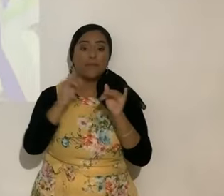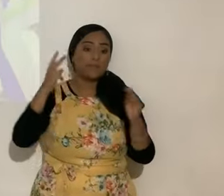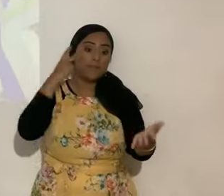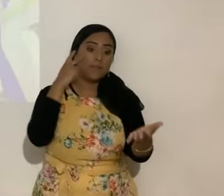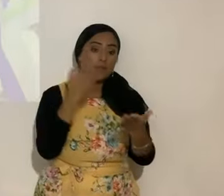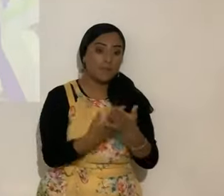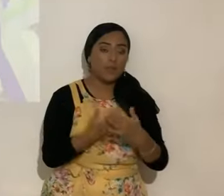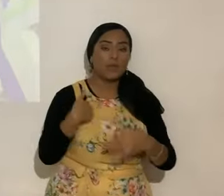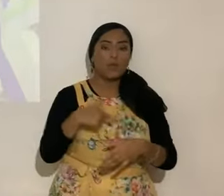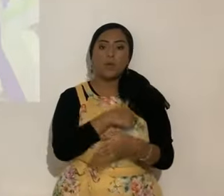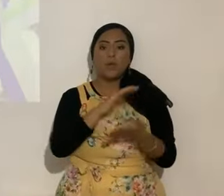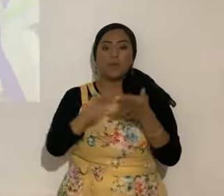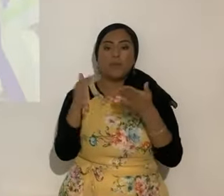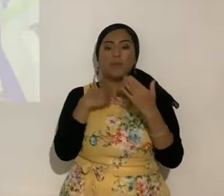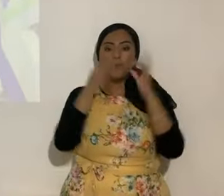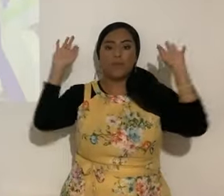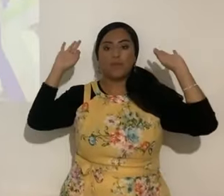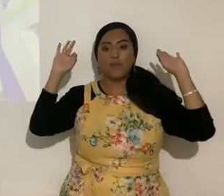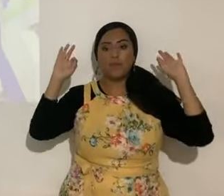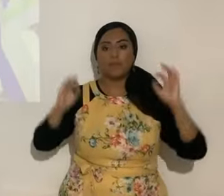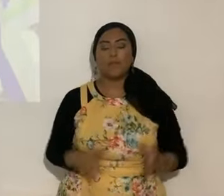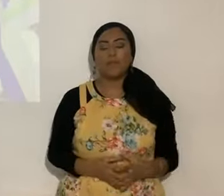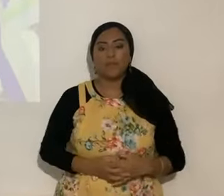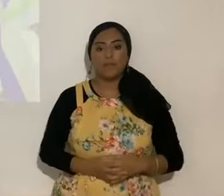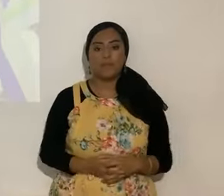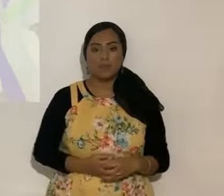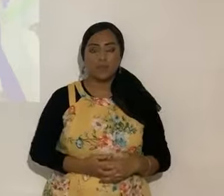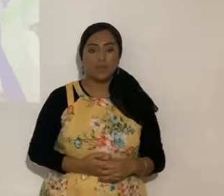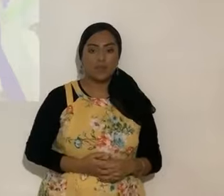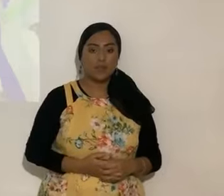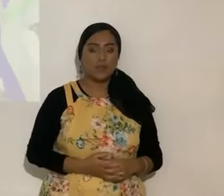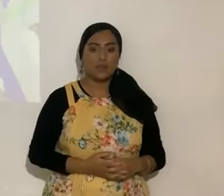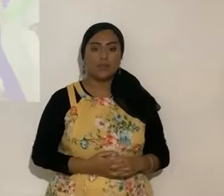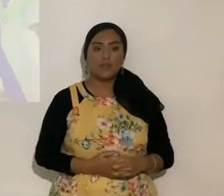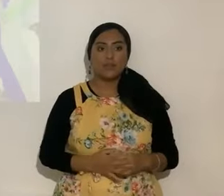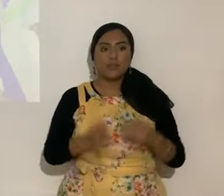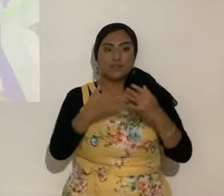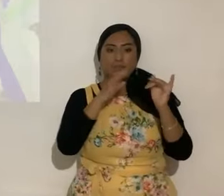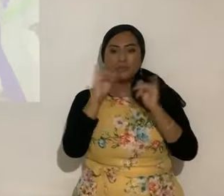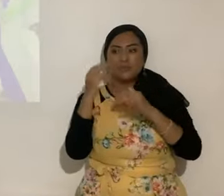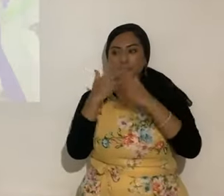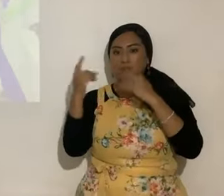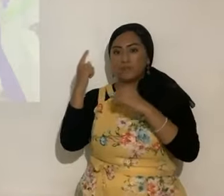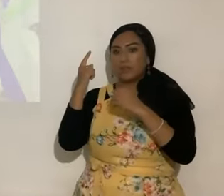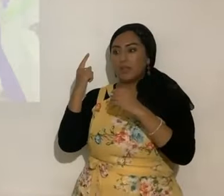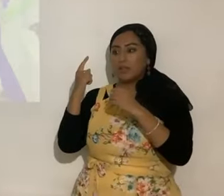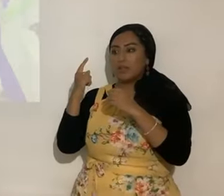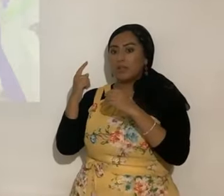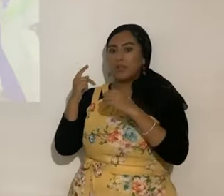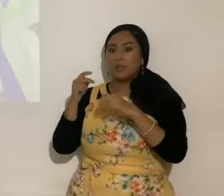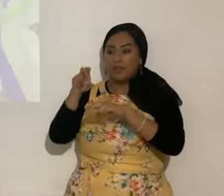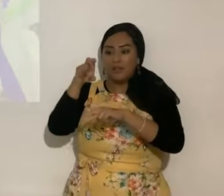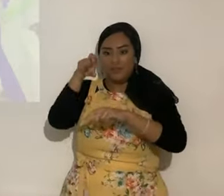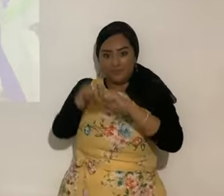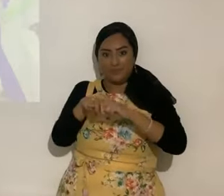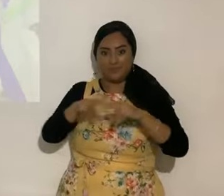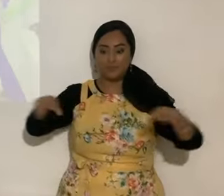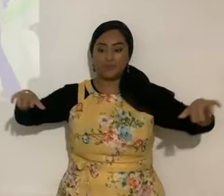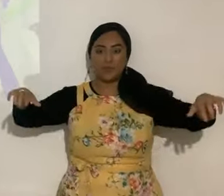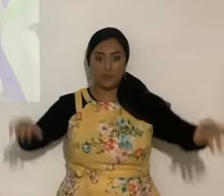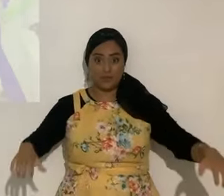de la inocencia. Tremendo, ¿verdad? Es como si a alguien le tocara estar en la silla eléctrica y